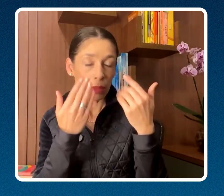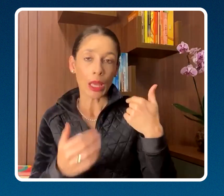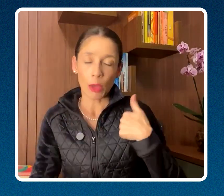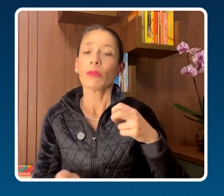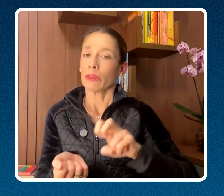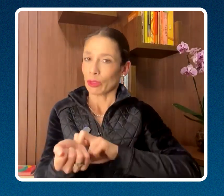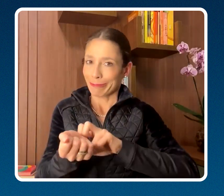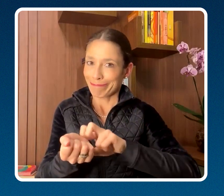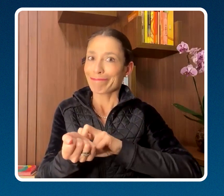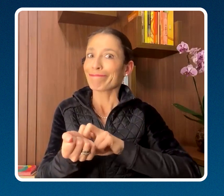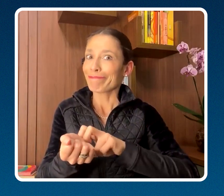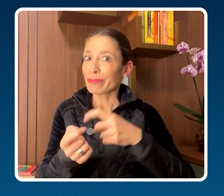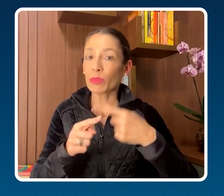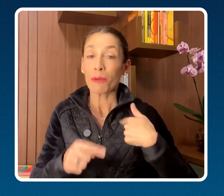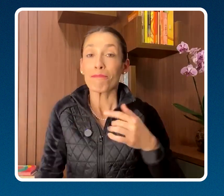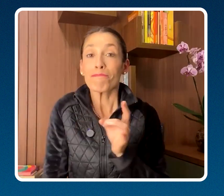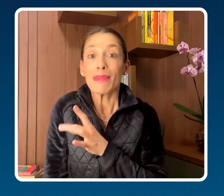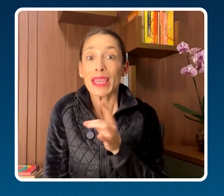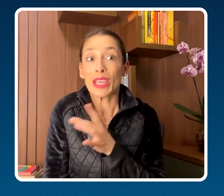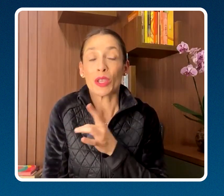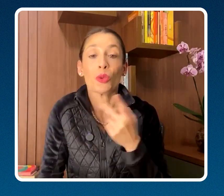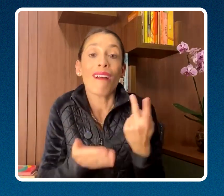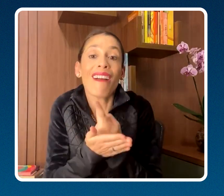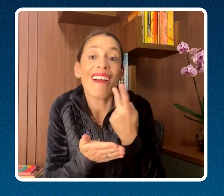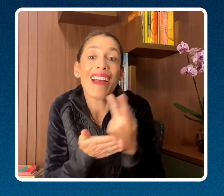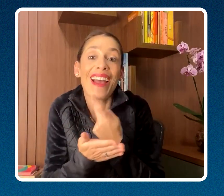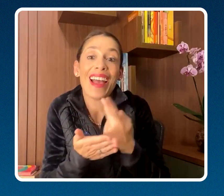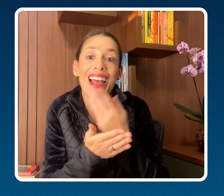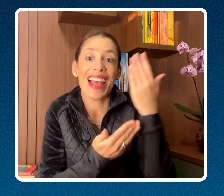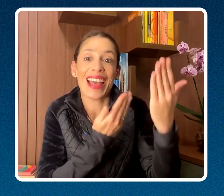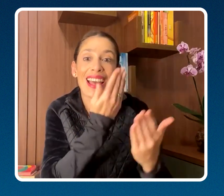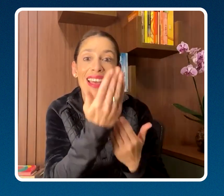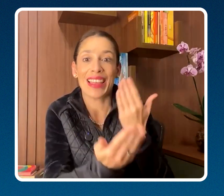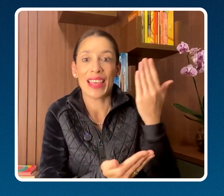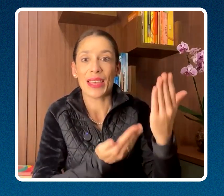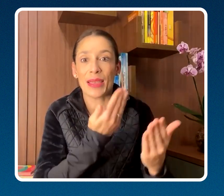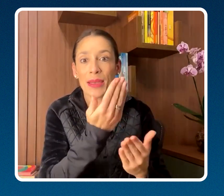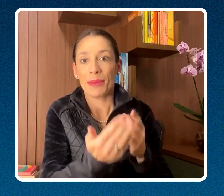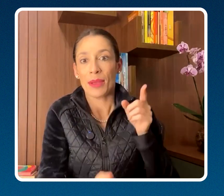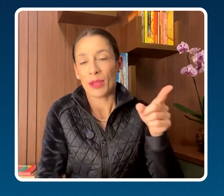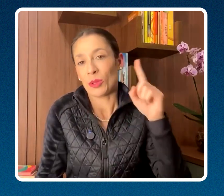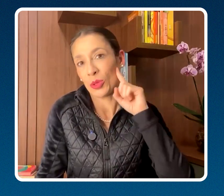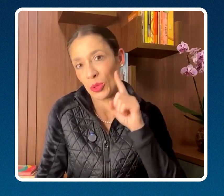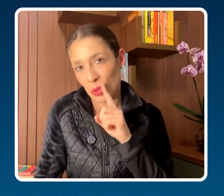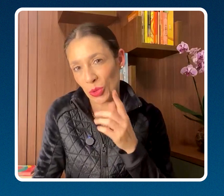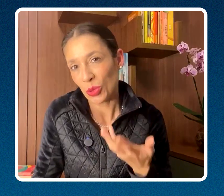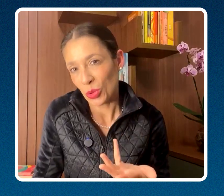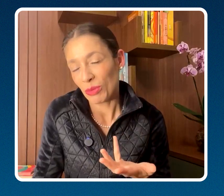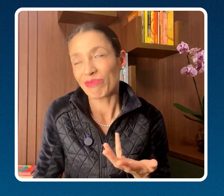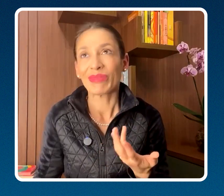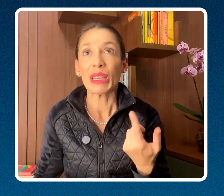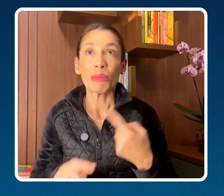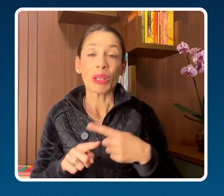surda, né? E eu ter medo de errar demais e tudo. E também, não sei, de fazer alguma coisa errada, porque a gente